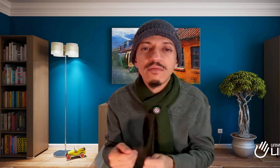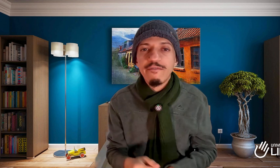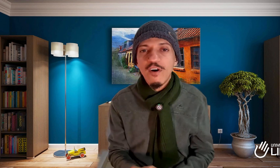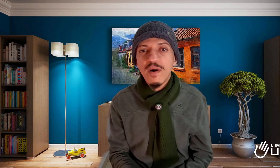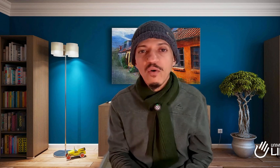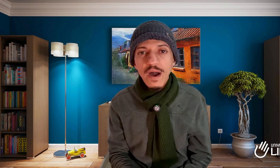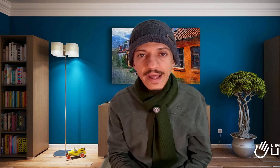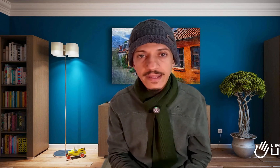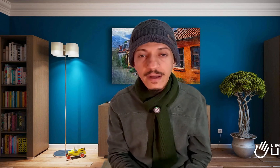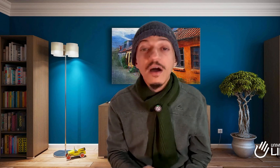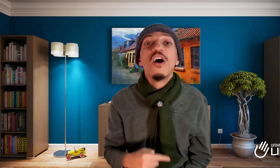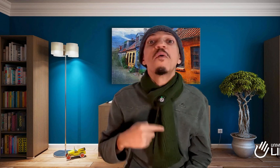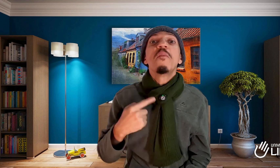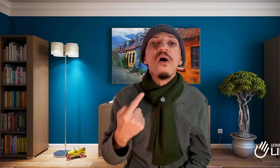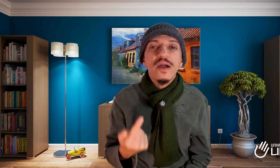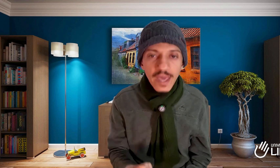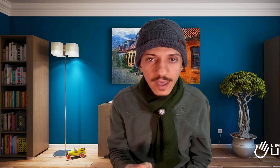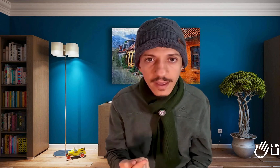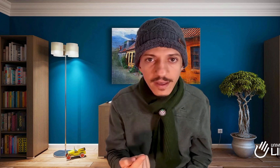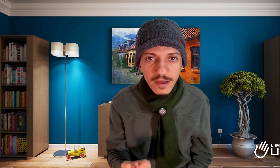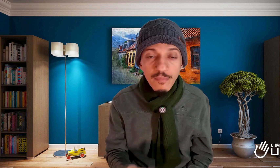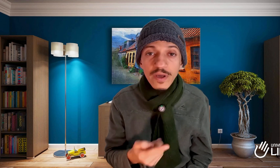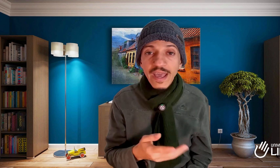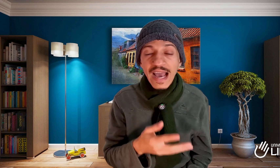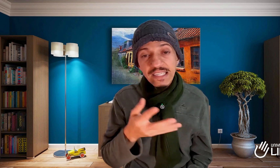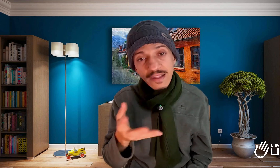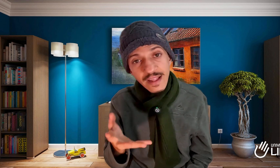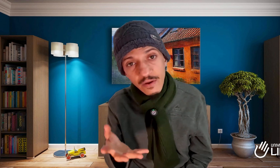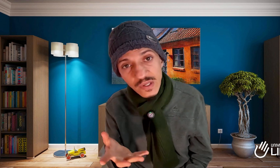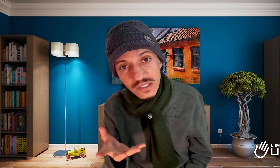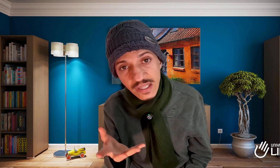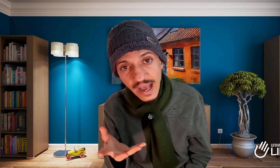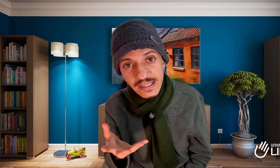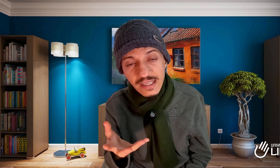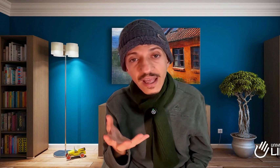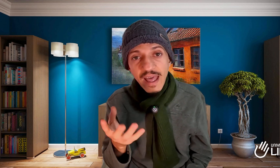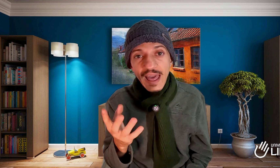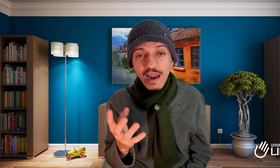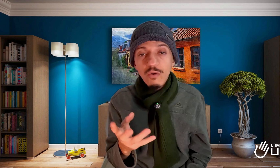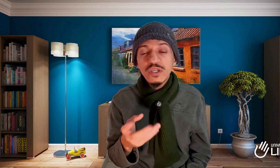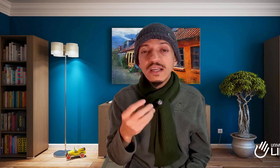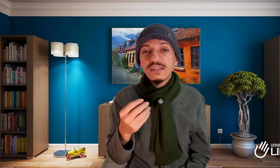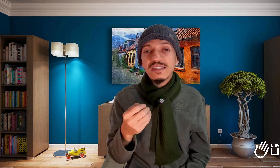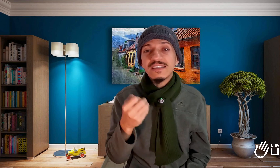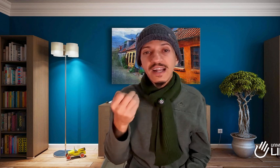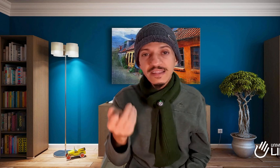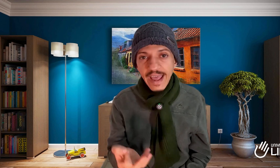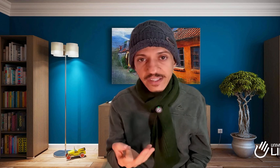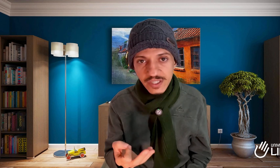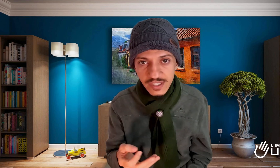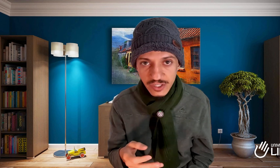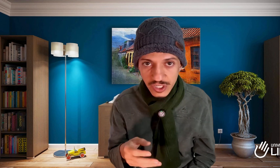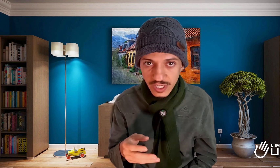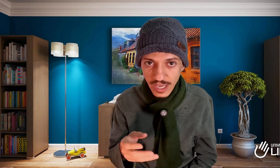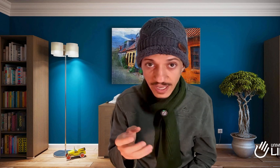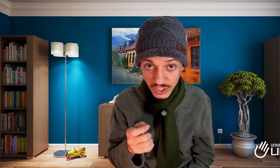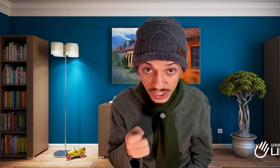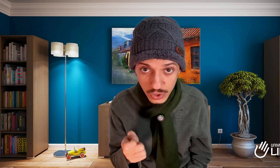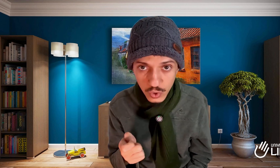forma correta. Por quê? Porque a escrita da língua de sinais, ela utiliza estratégias de registro